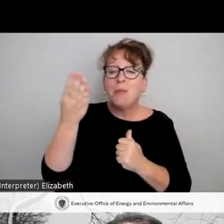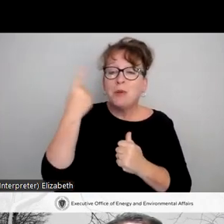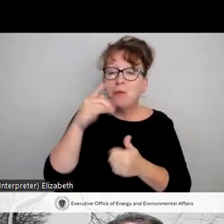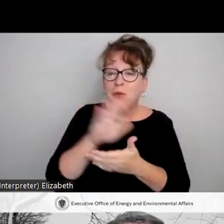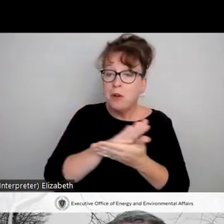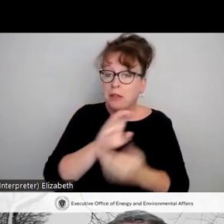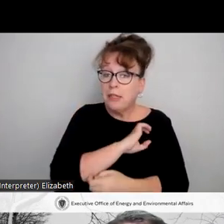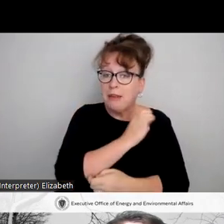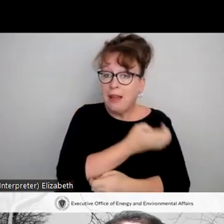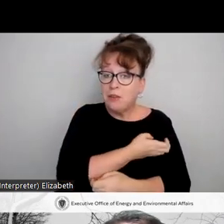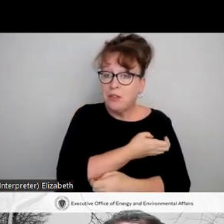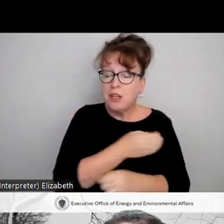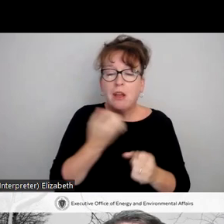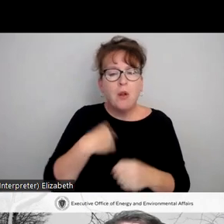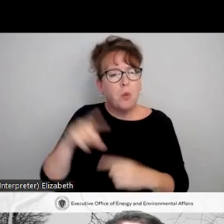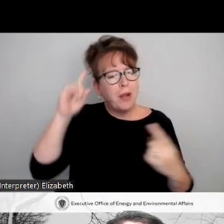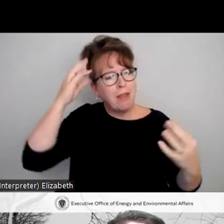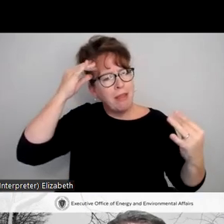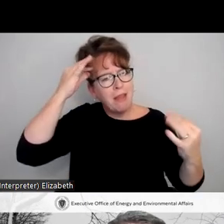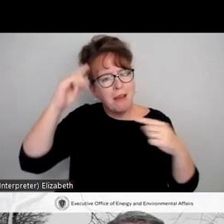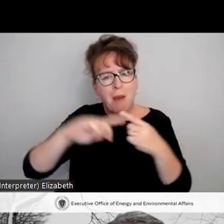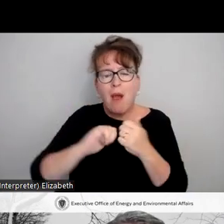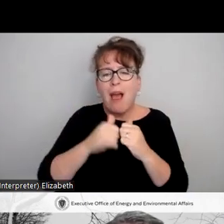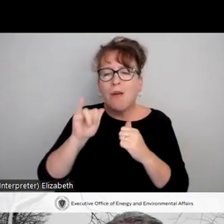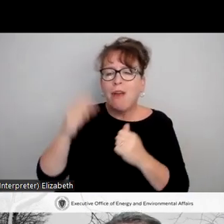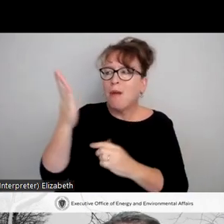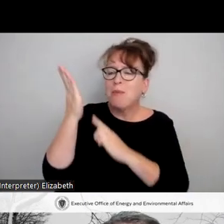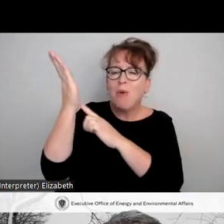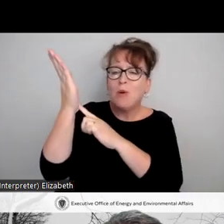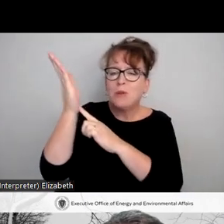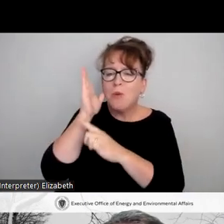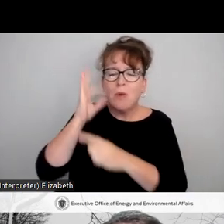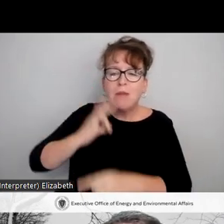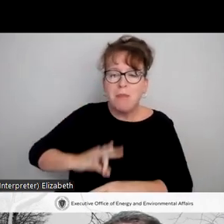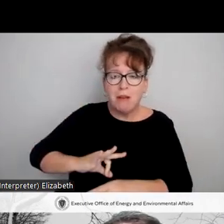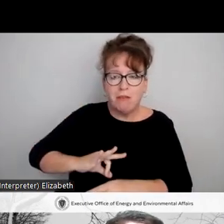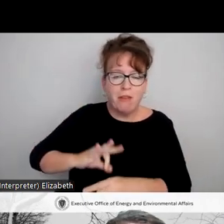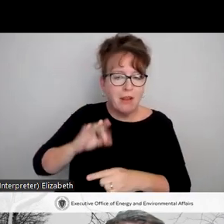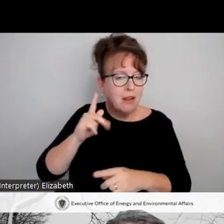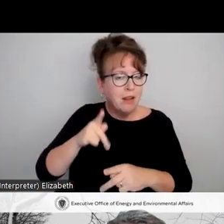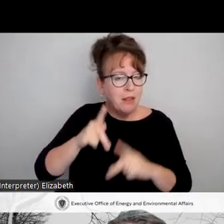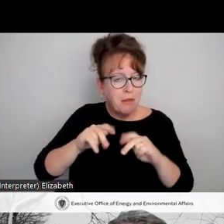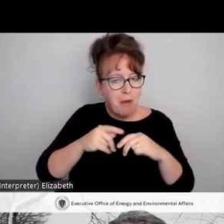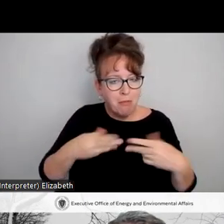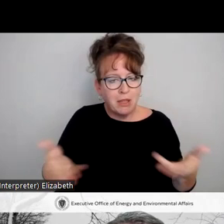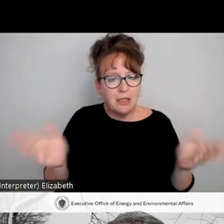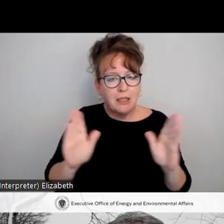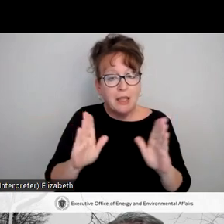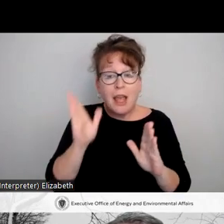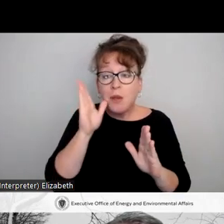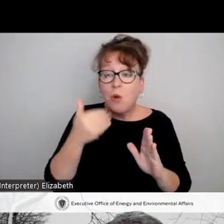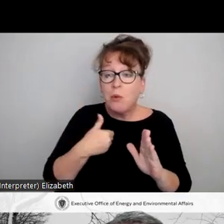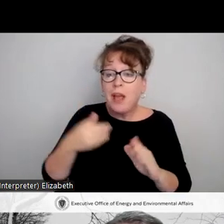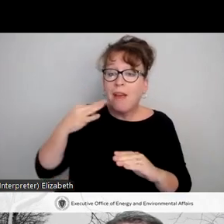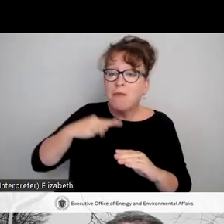eh cualquier propuesta para energía limpia nosotros consideramos Cómo esa va a beneficiar